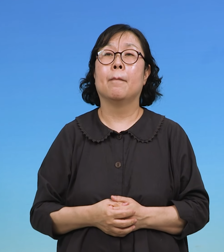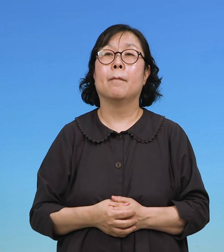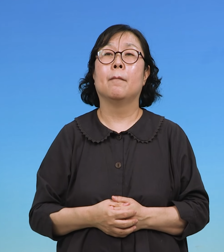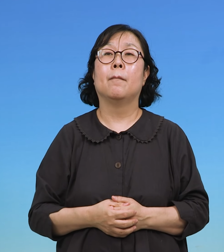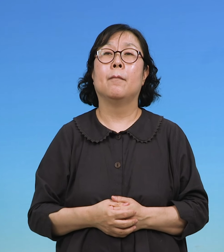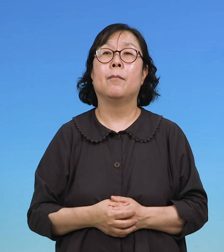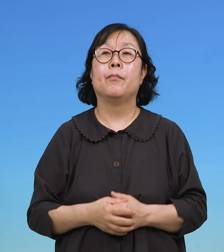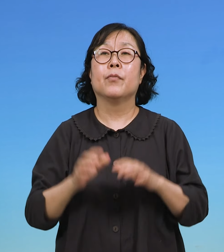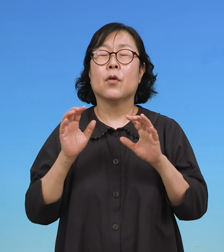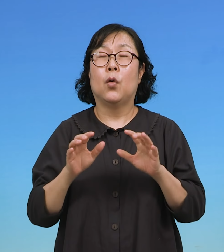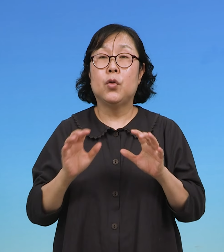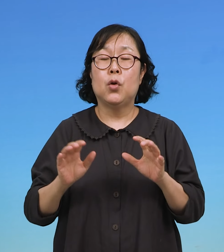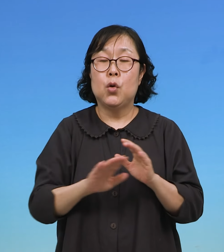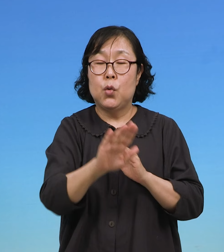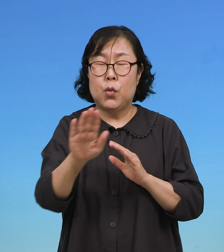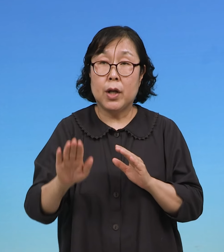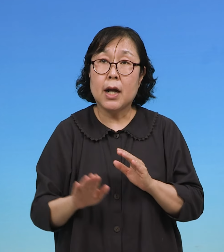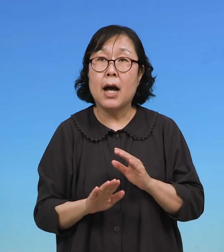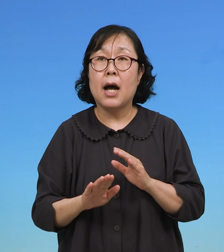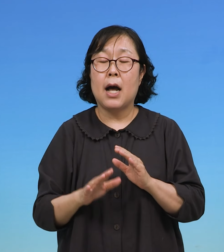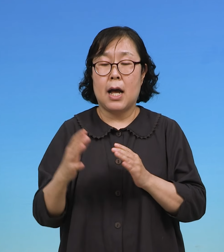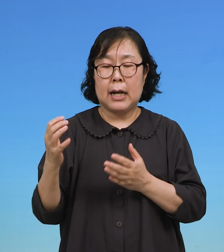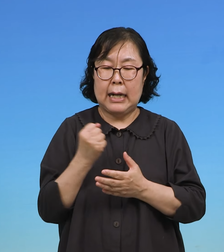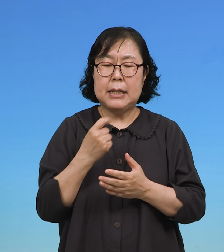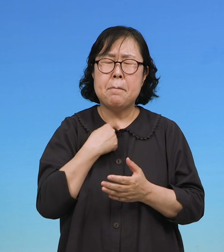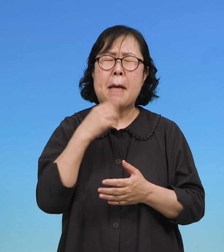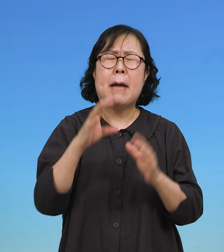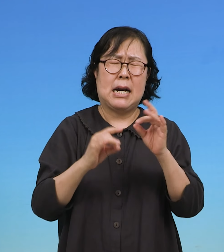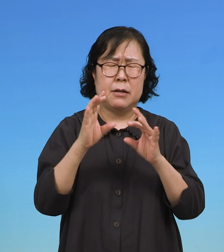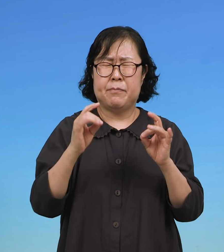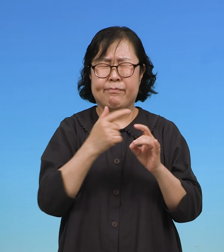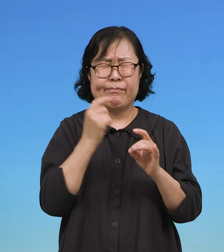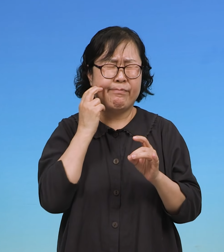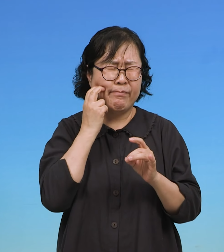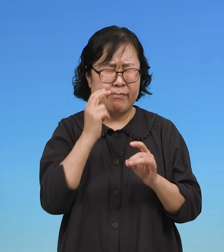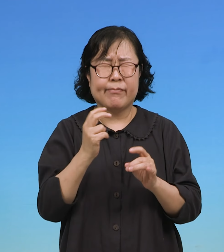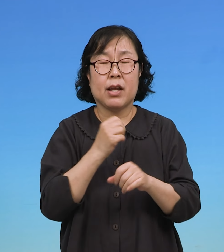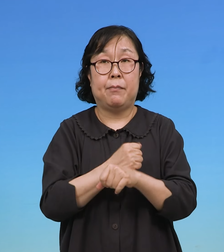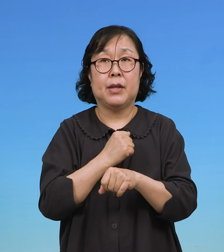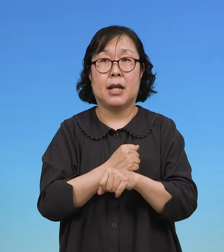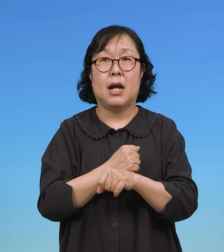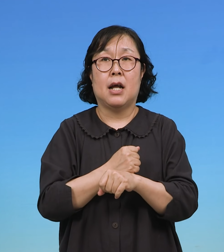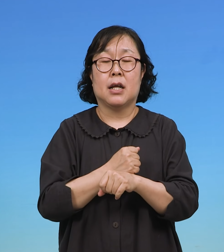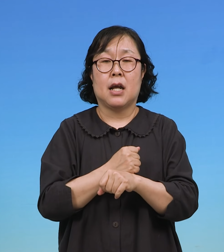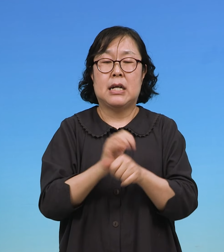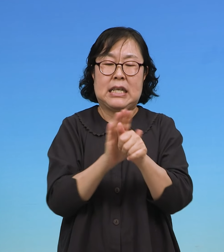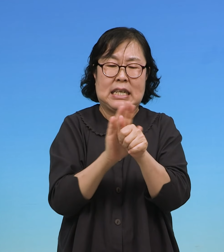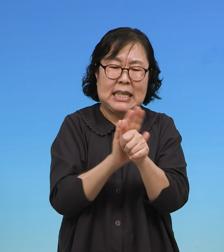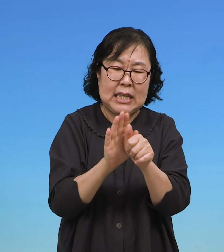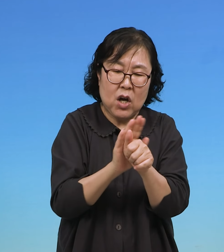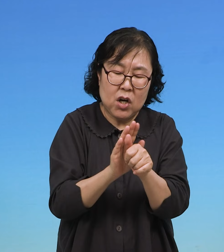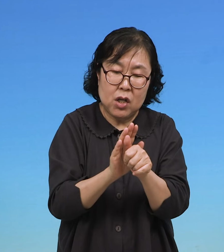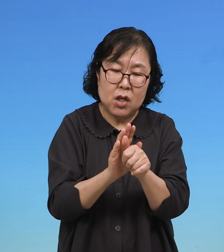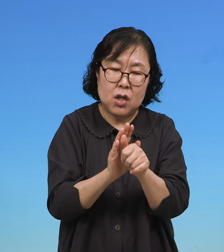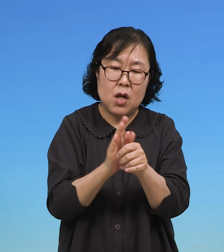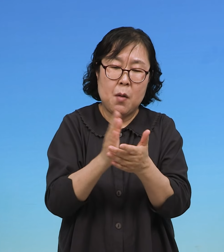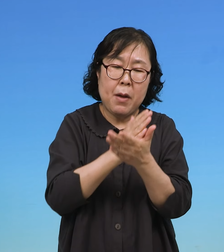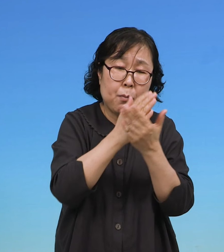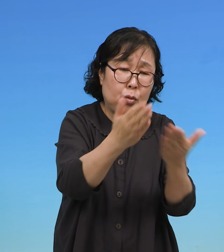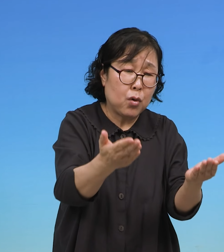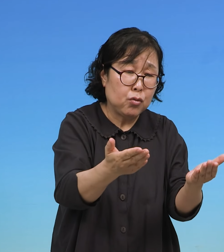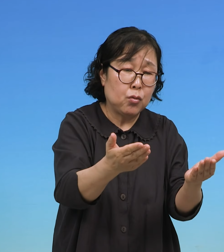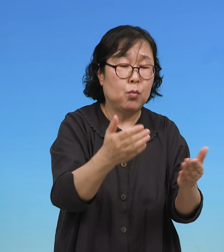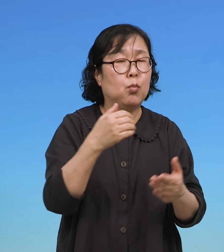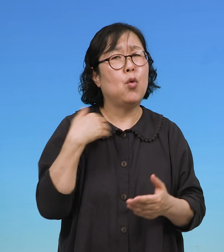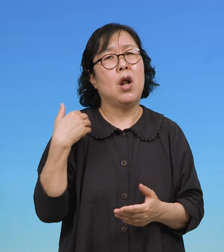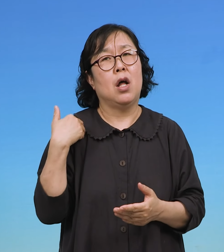그러겠죠. 오늘 우리가 갖고 있는 이 참 메마름이요, 환대를 베풀 줄도 모르고